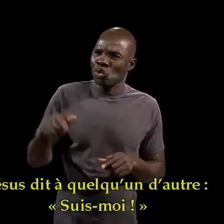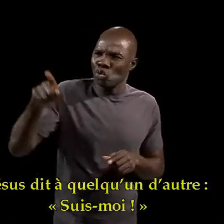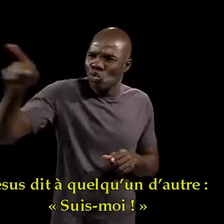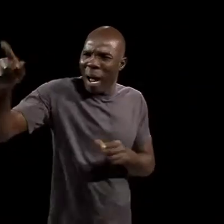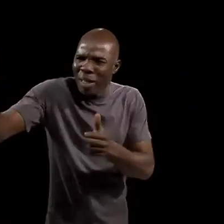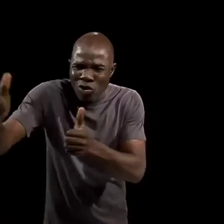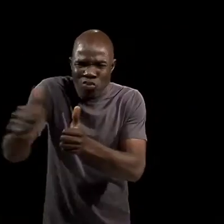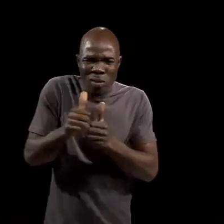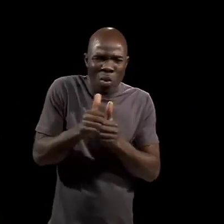Suis-moi.